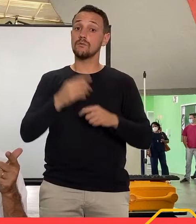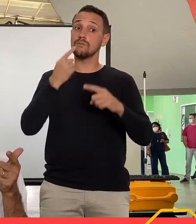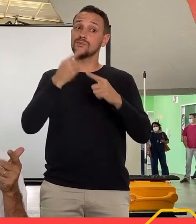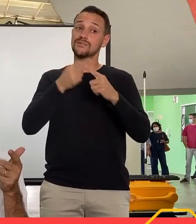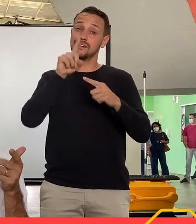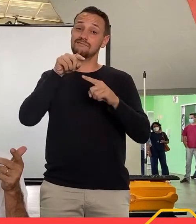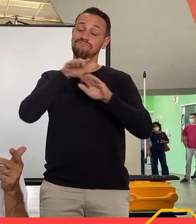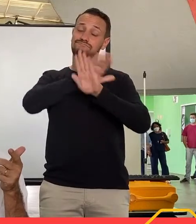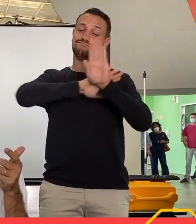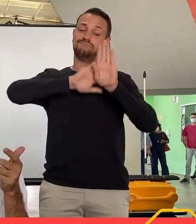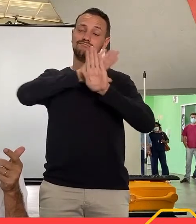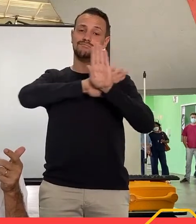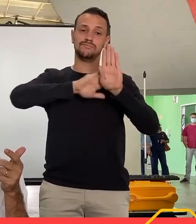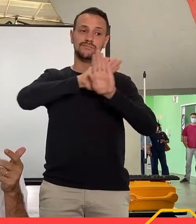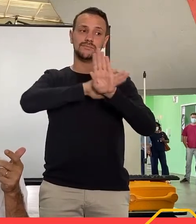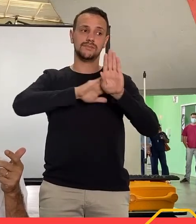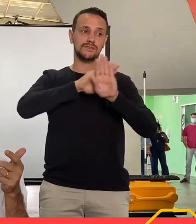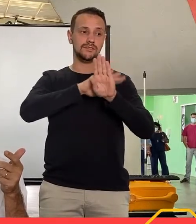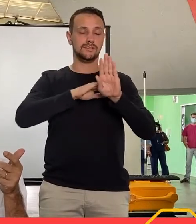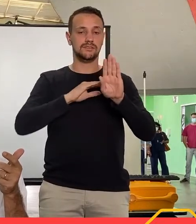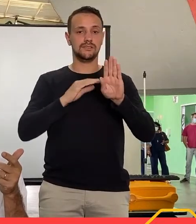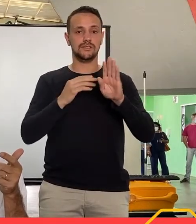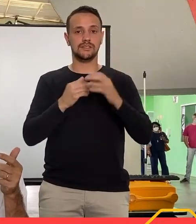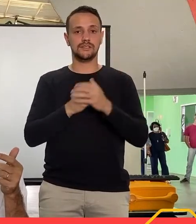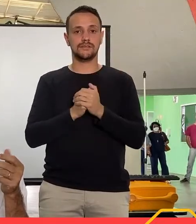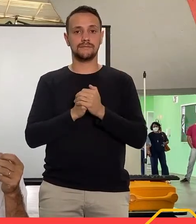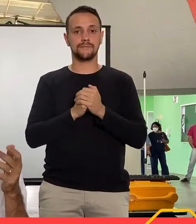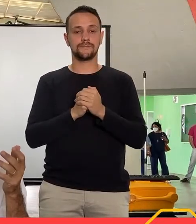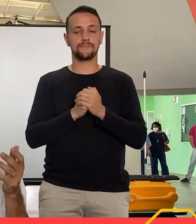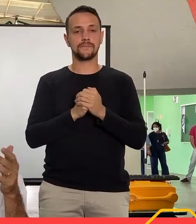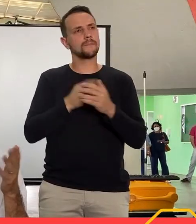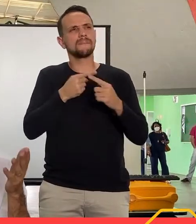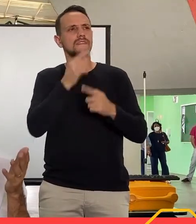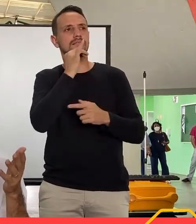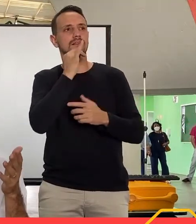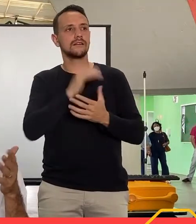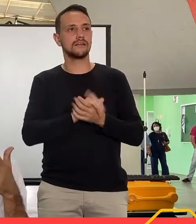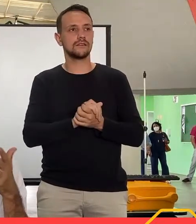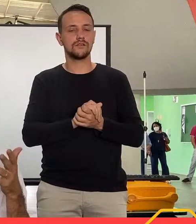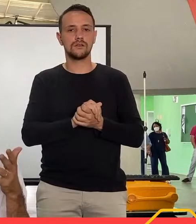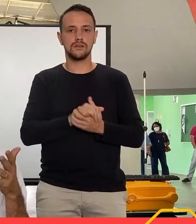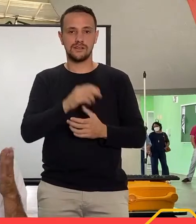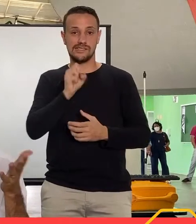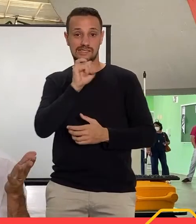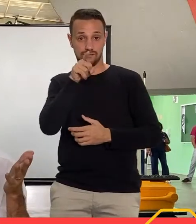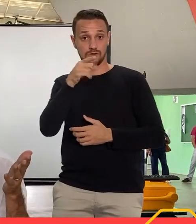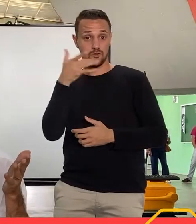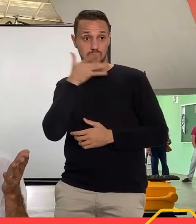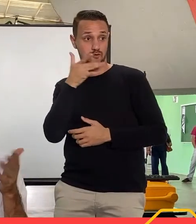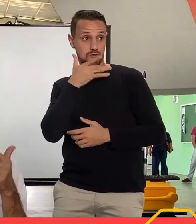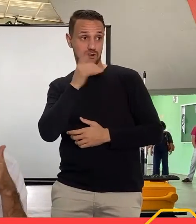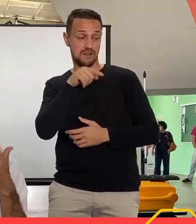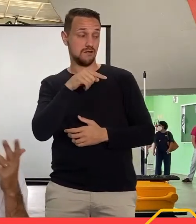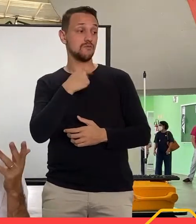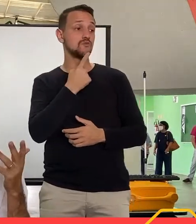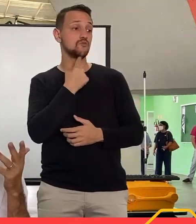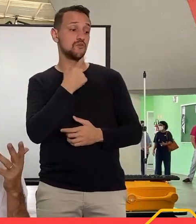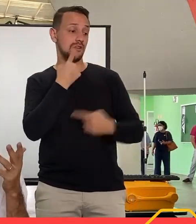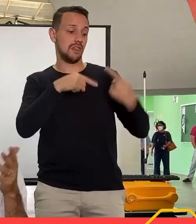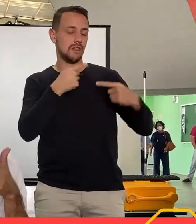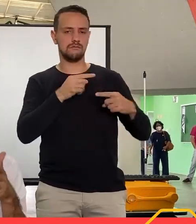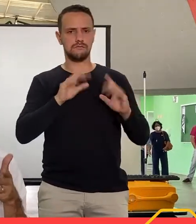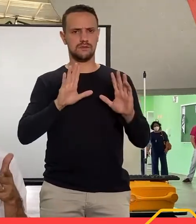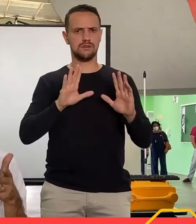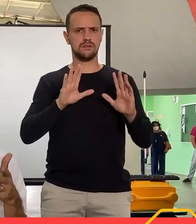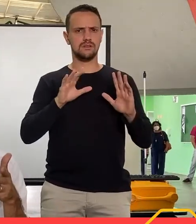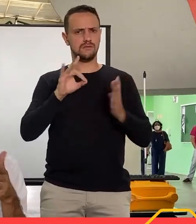intersubjetivo em todos os casos. Né? Quando alguém diz que gosto não se discute, é uma meia-verdade. Né? Você pode gostar